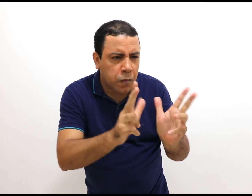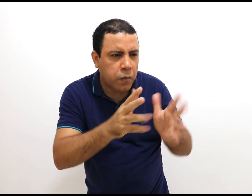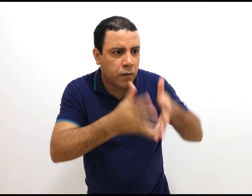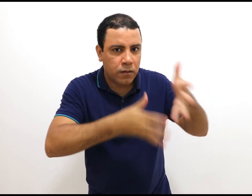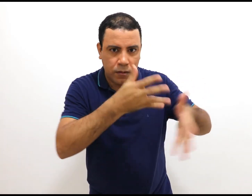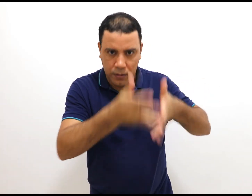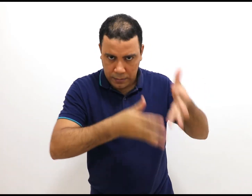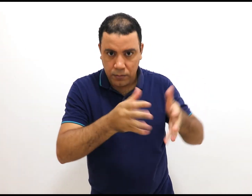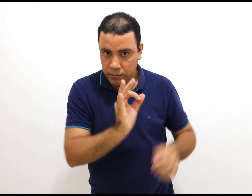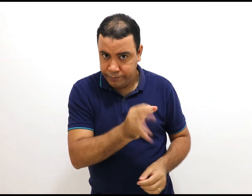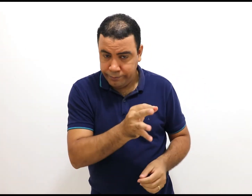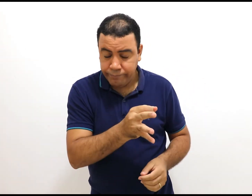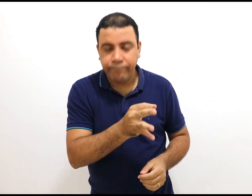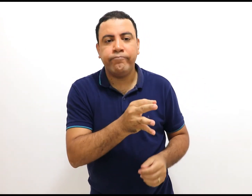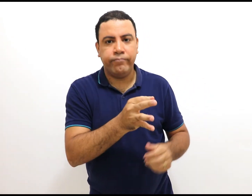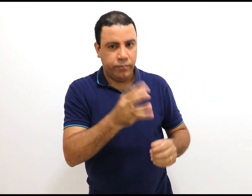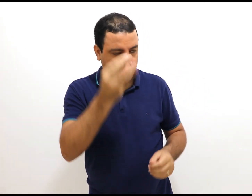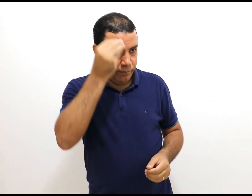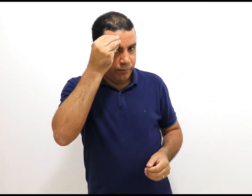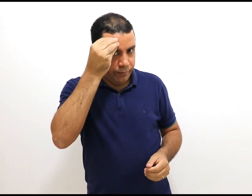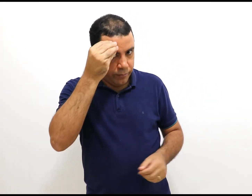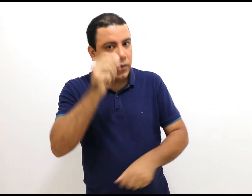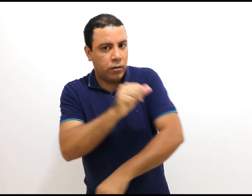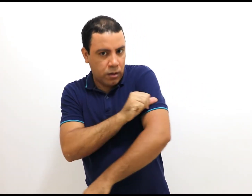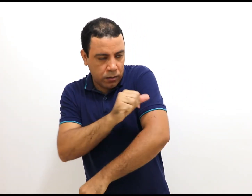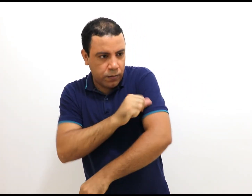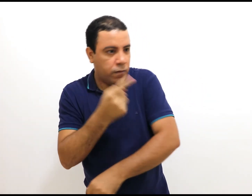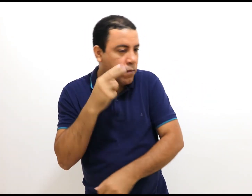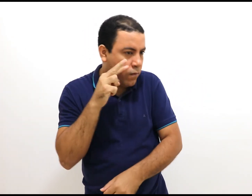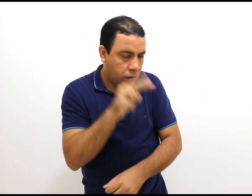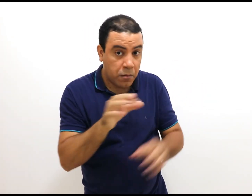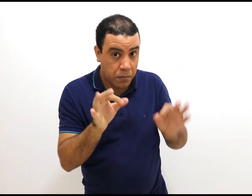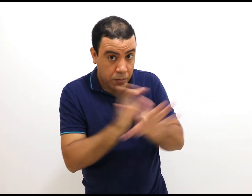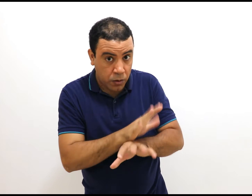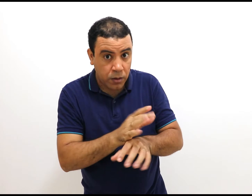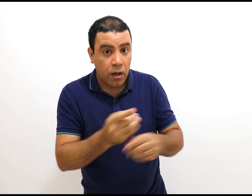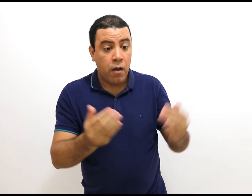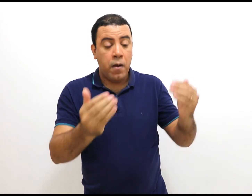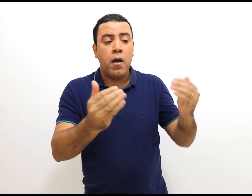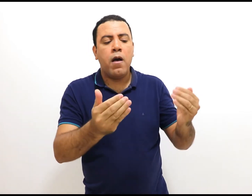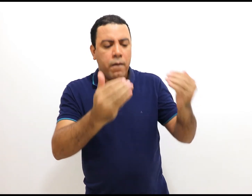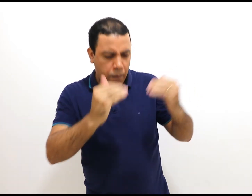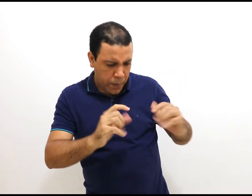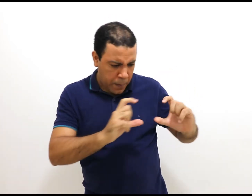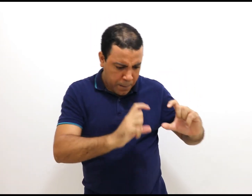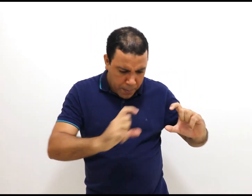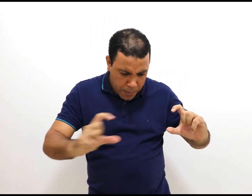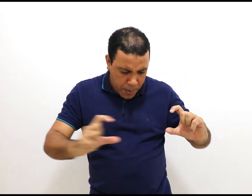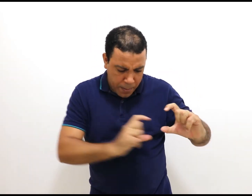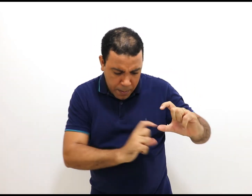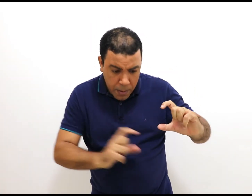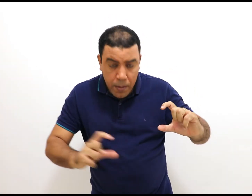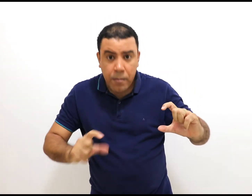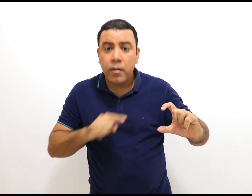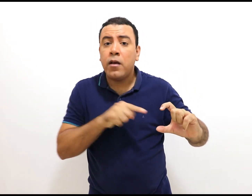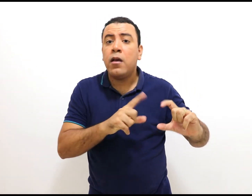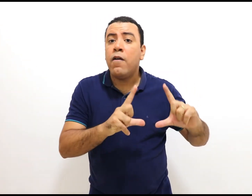Depois de assistir ao vídeo, o aluno deveria associar numericamente o termo em português com algum sinal